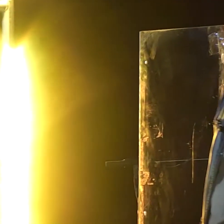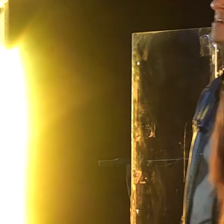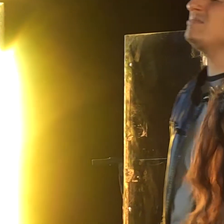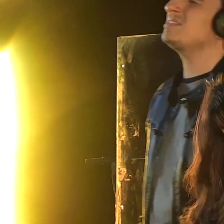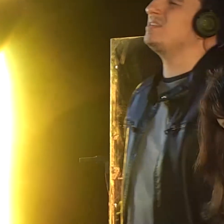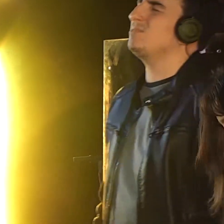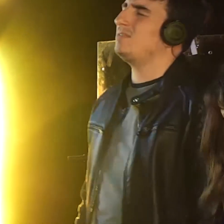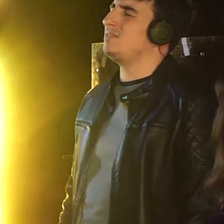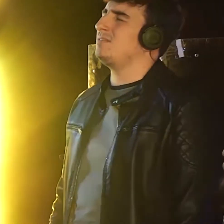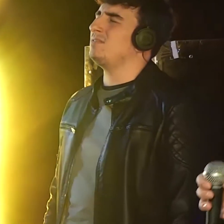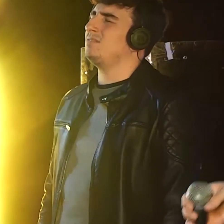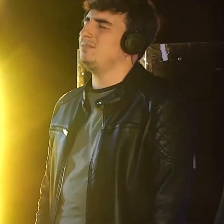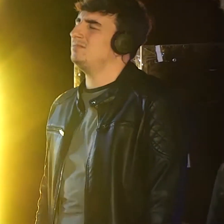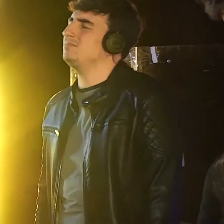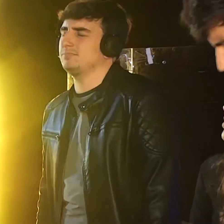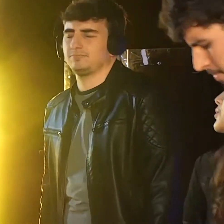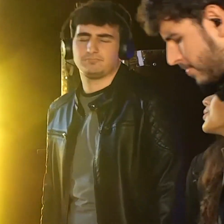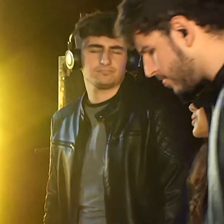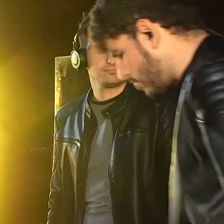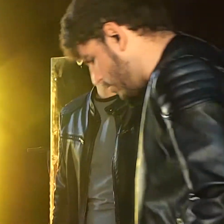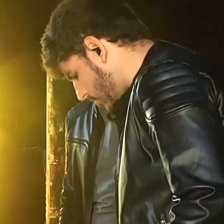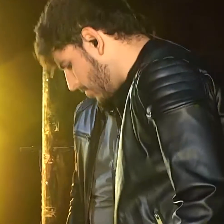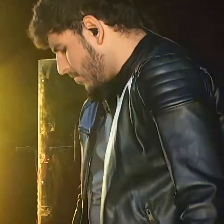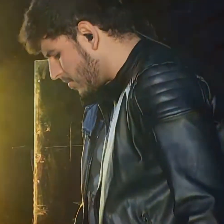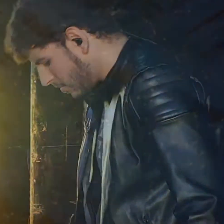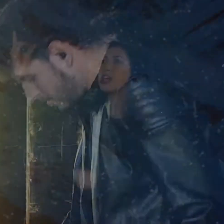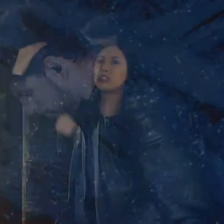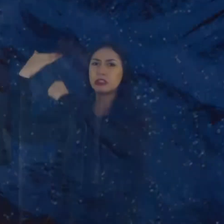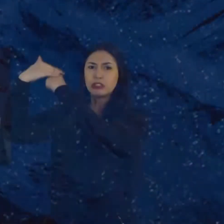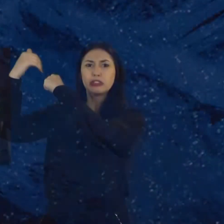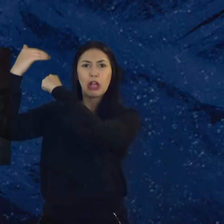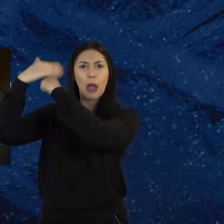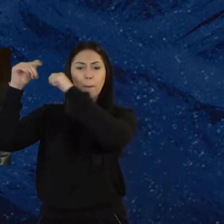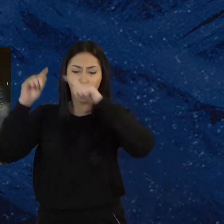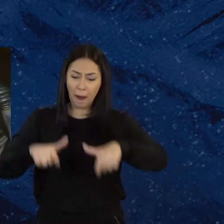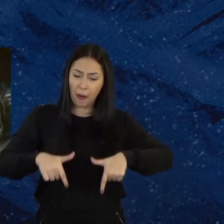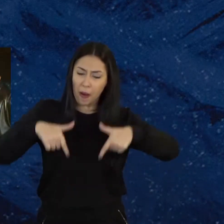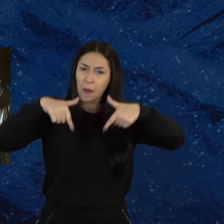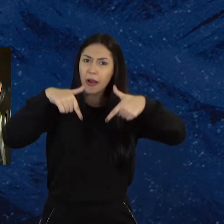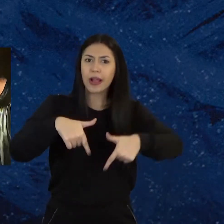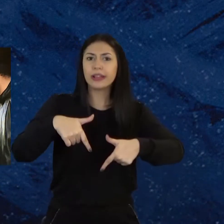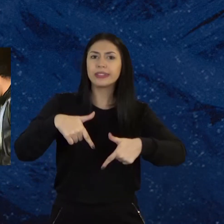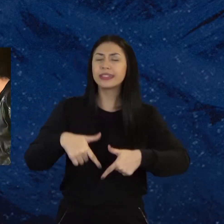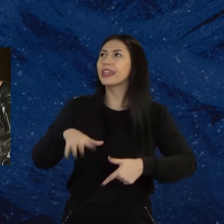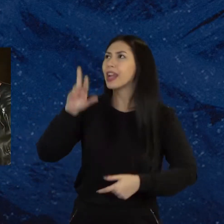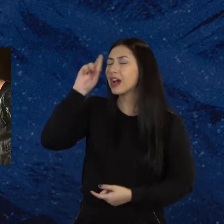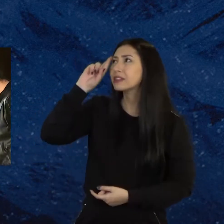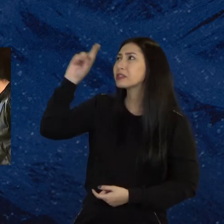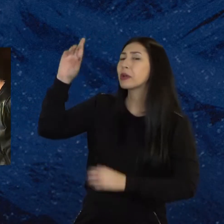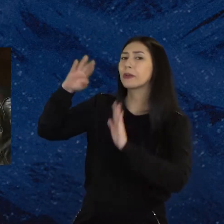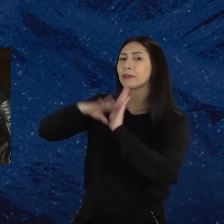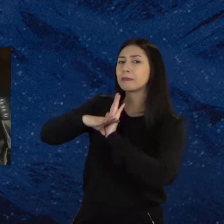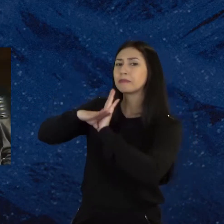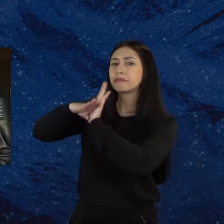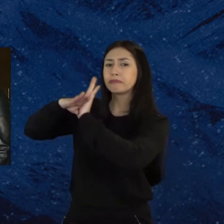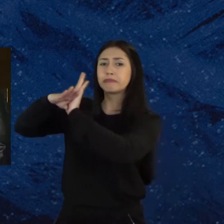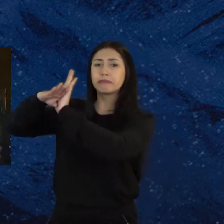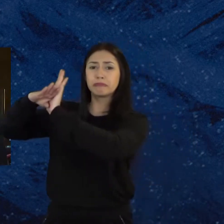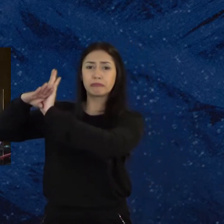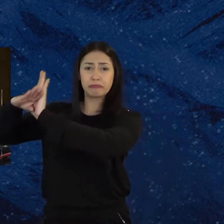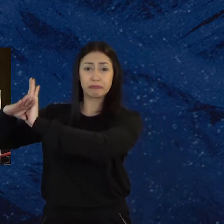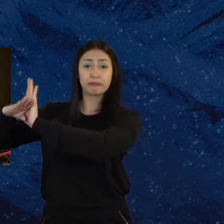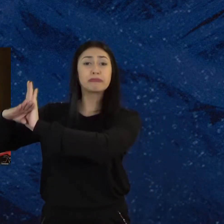homem para o Senhor. Todo subjugado vão juntos governar, Deus e o homem no povo